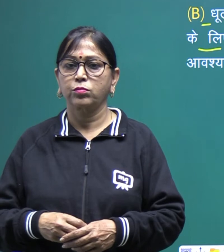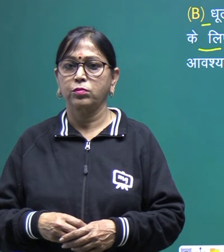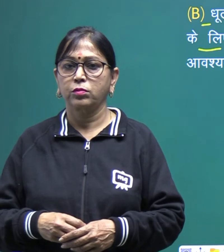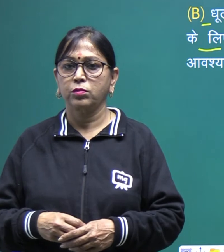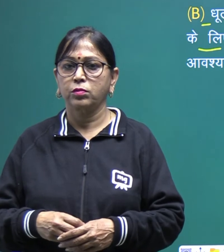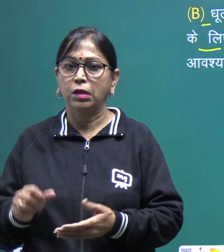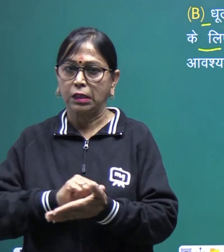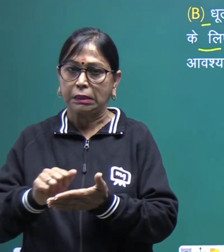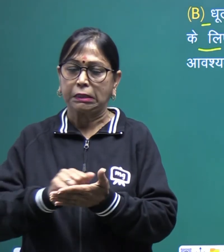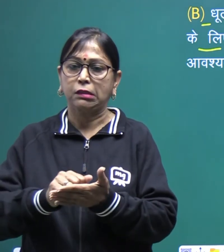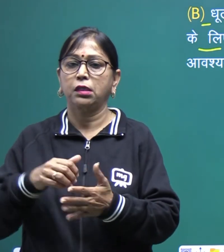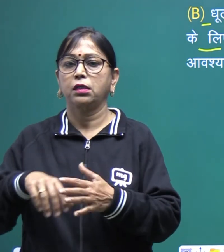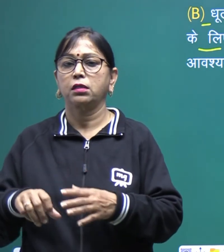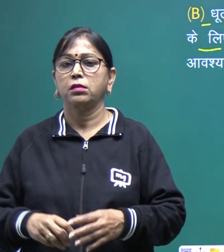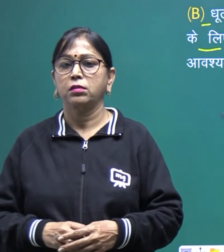रगड़ने की